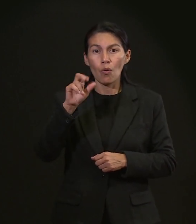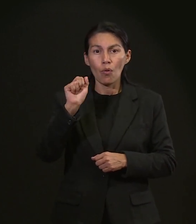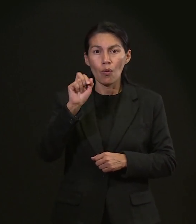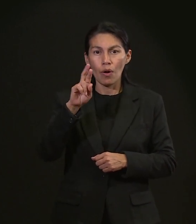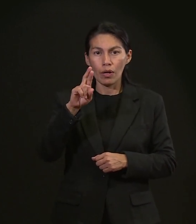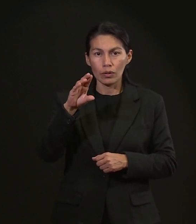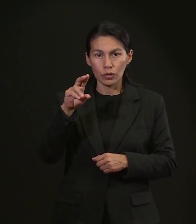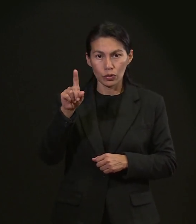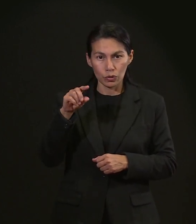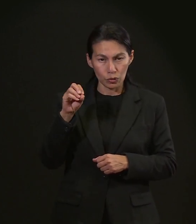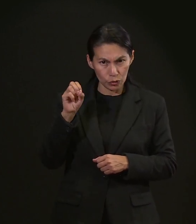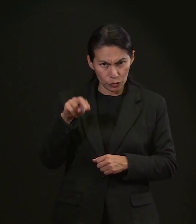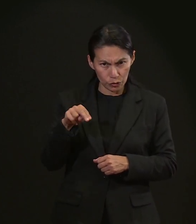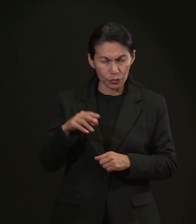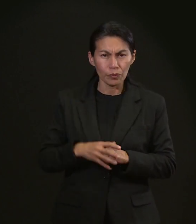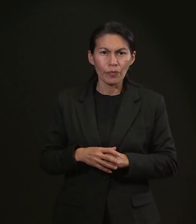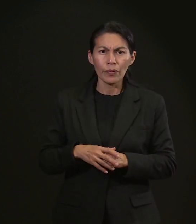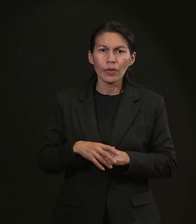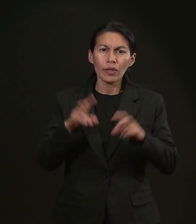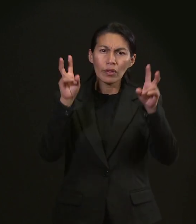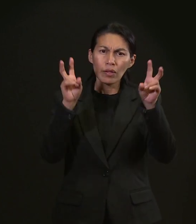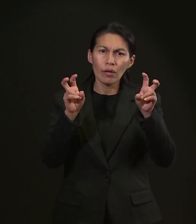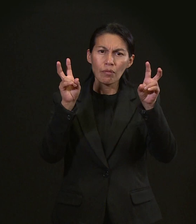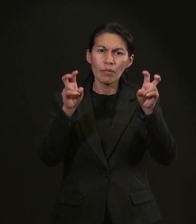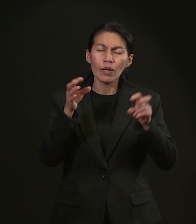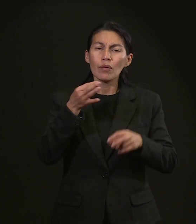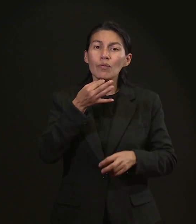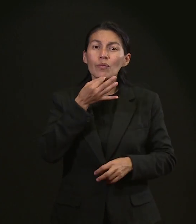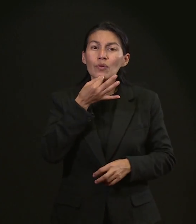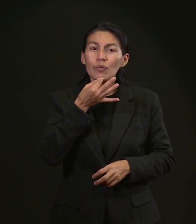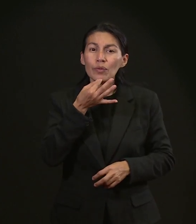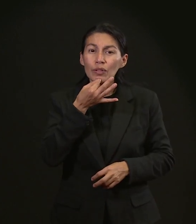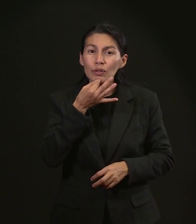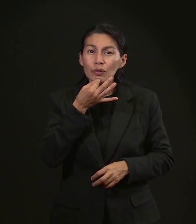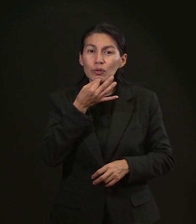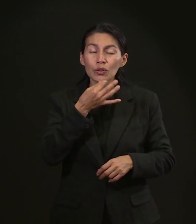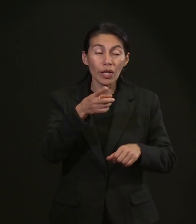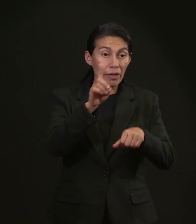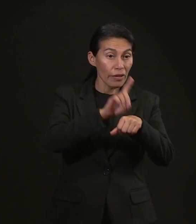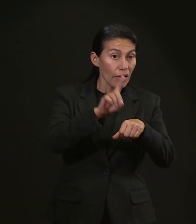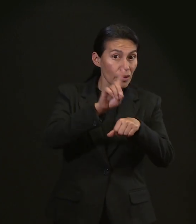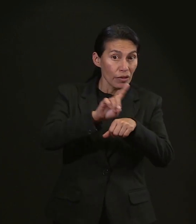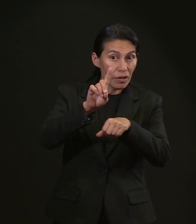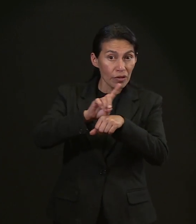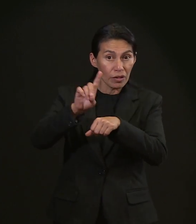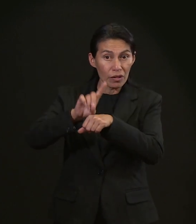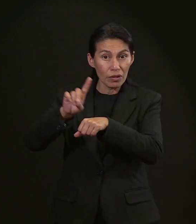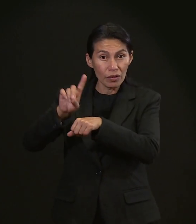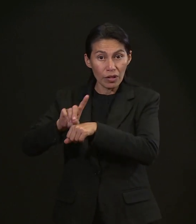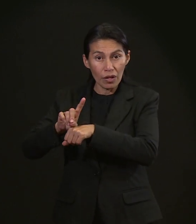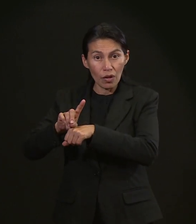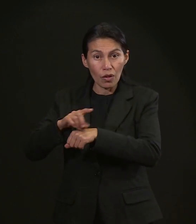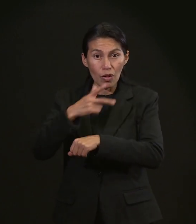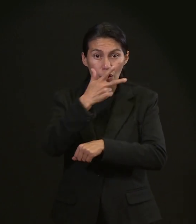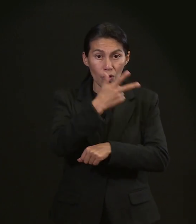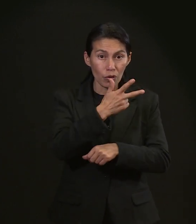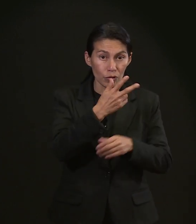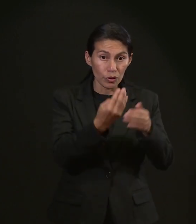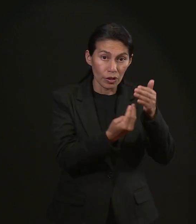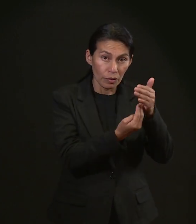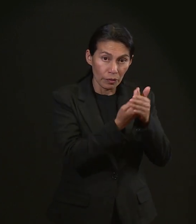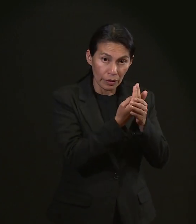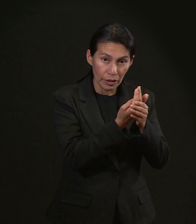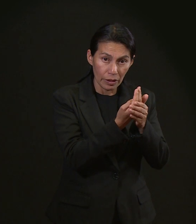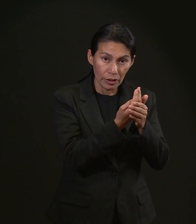titulada momentos y todos los días del 6 al 12 de marzo estaremos transmitiendo de